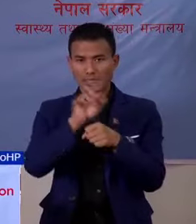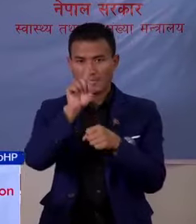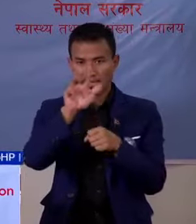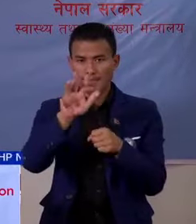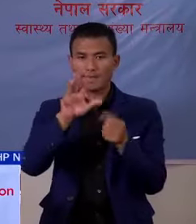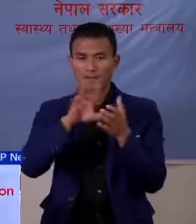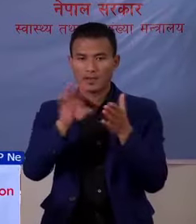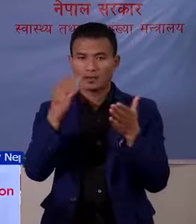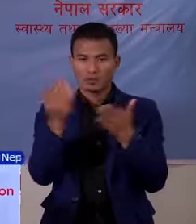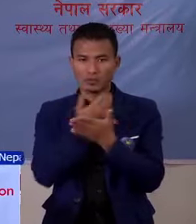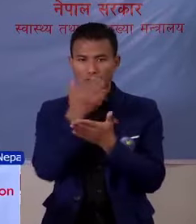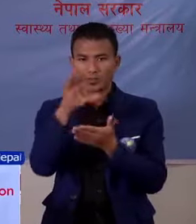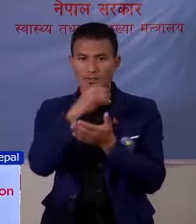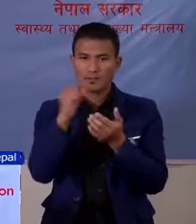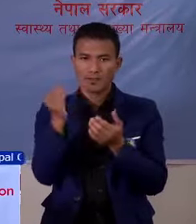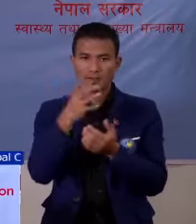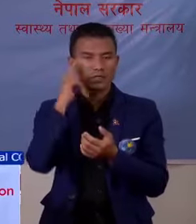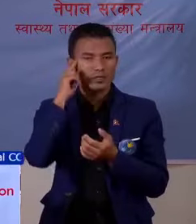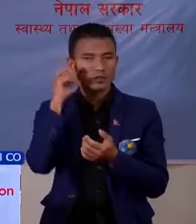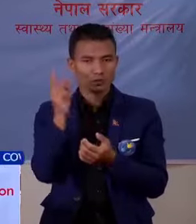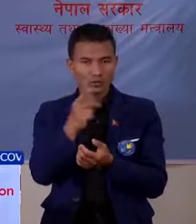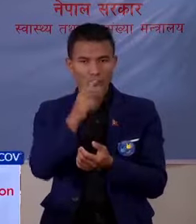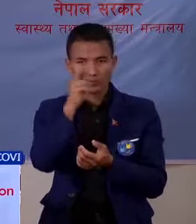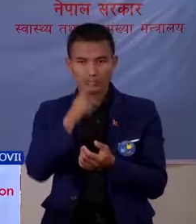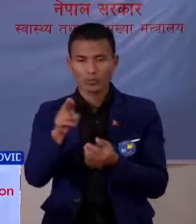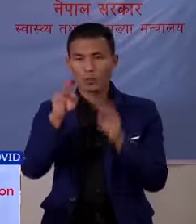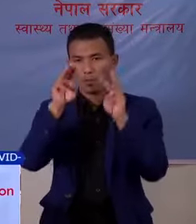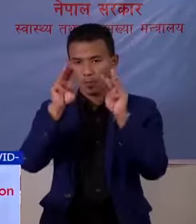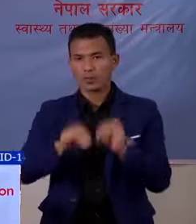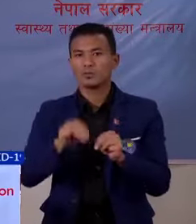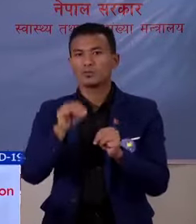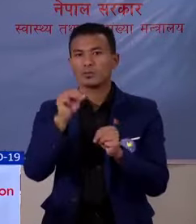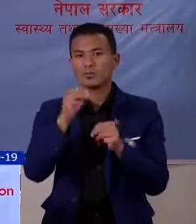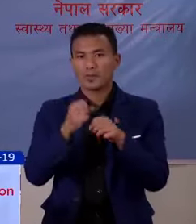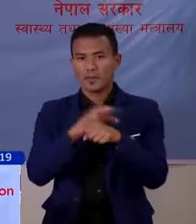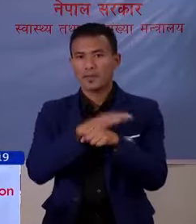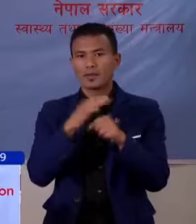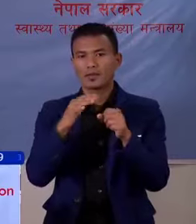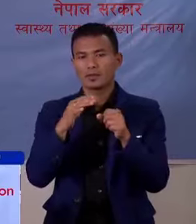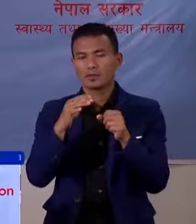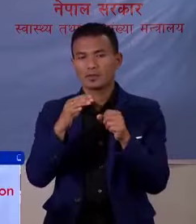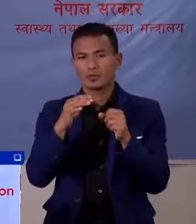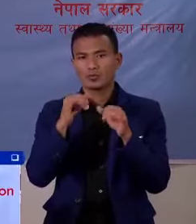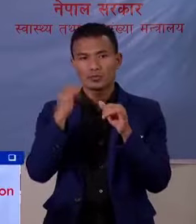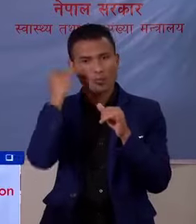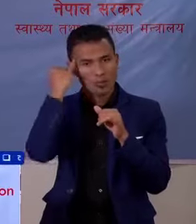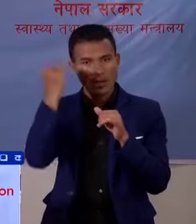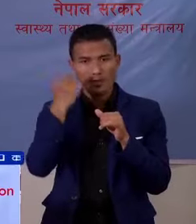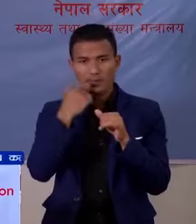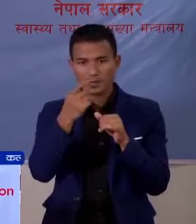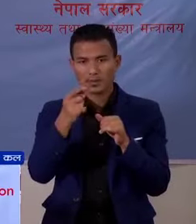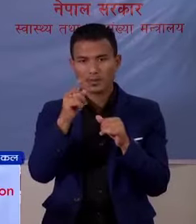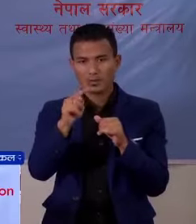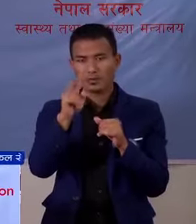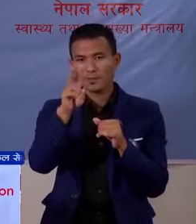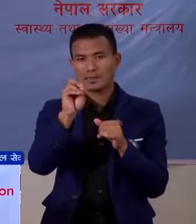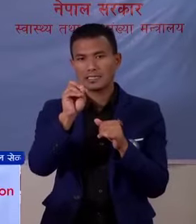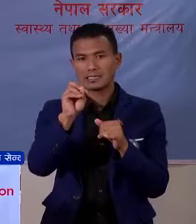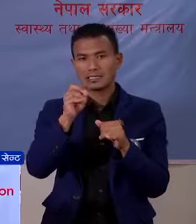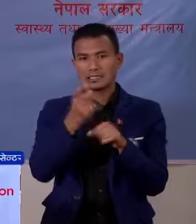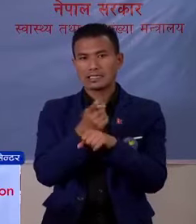जोगिने सबैभन्दा सरल र महत्त्वपूर्ण प्रभावकारी उपाय भनेको 20